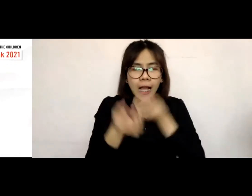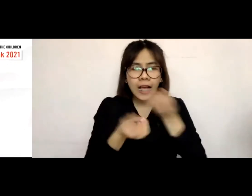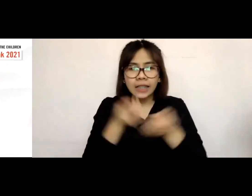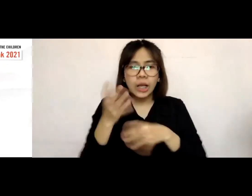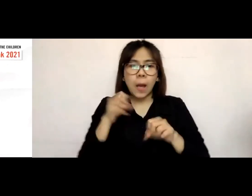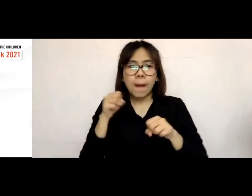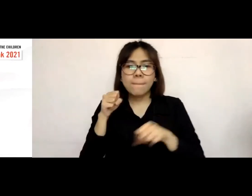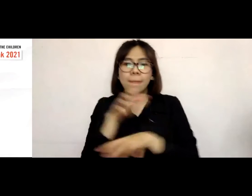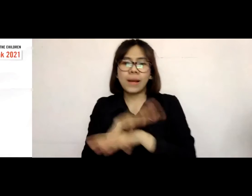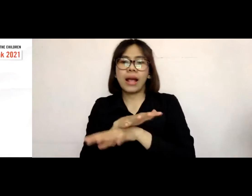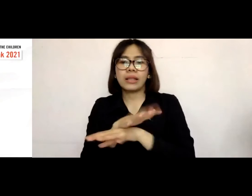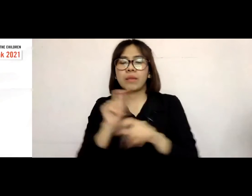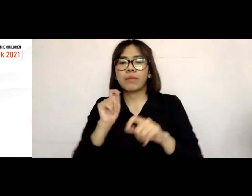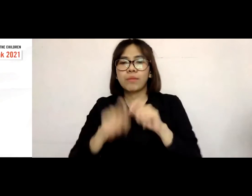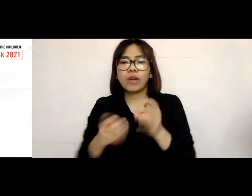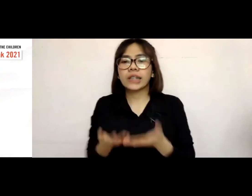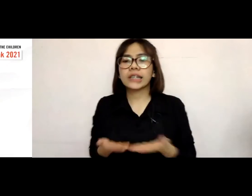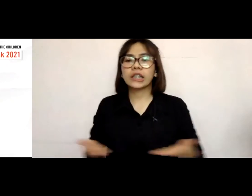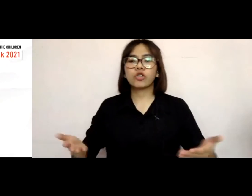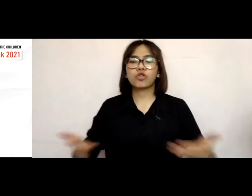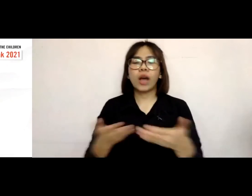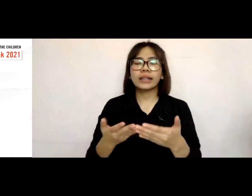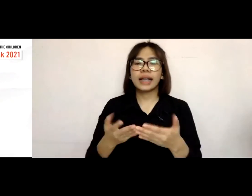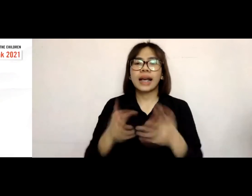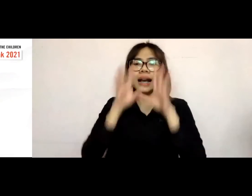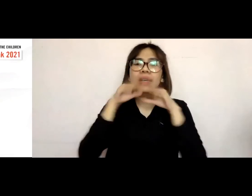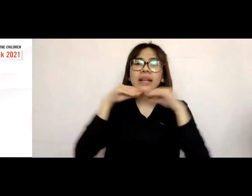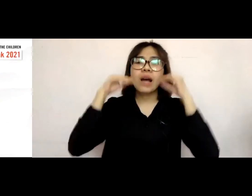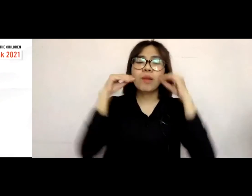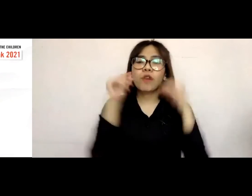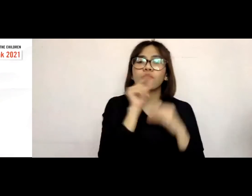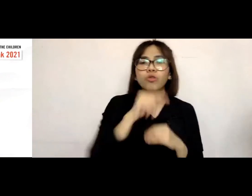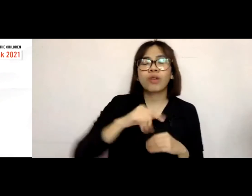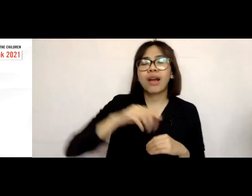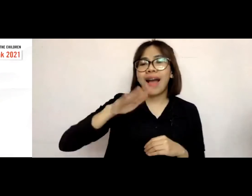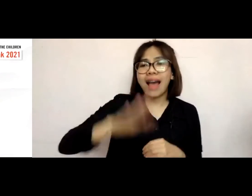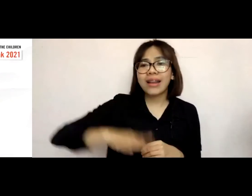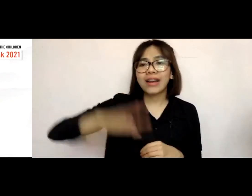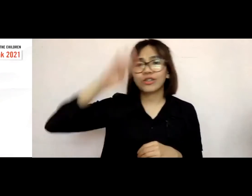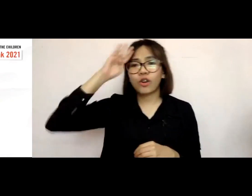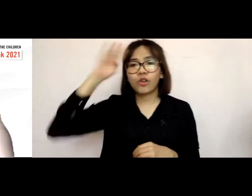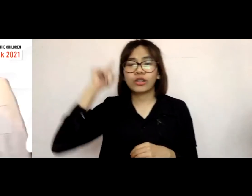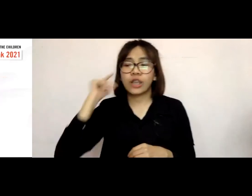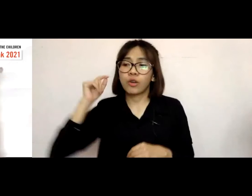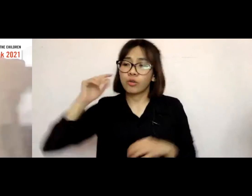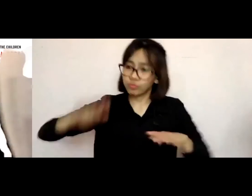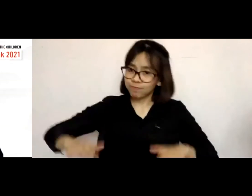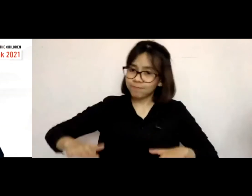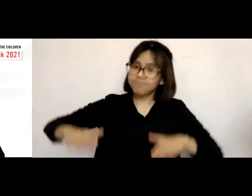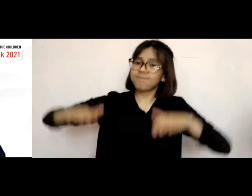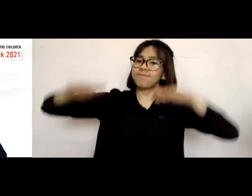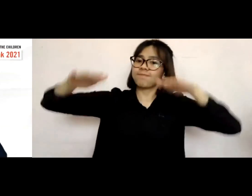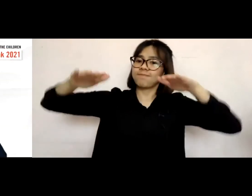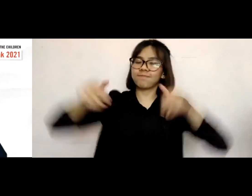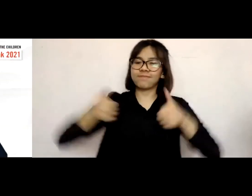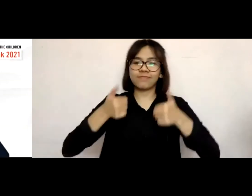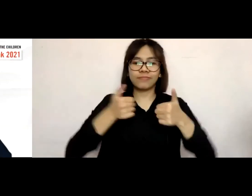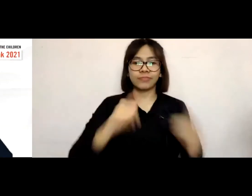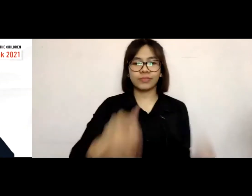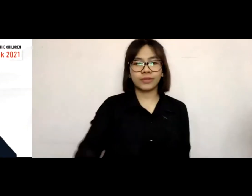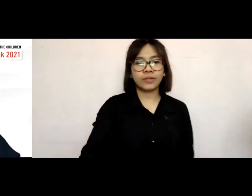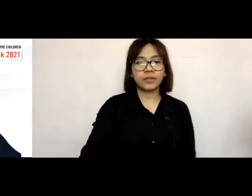dari menciptakan lingkungan yang setara gender bagi anak untuk tumbuh, kembang, dan juga belajar. Kita